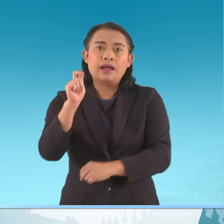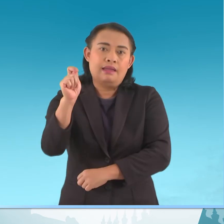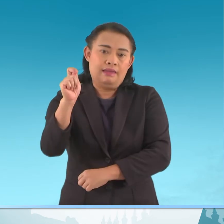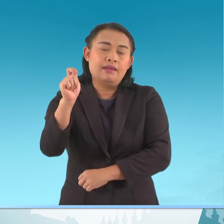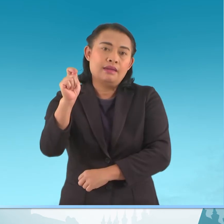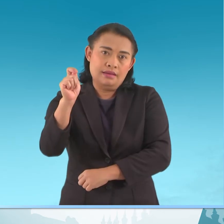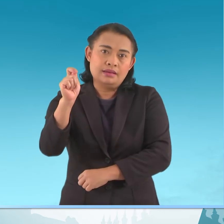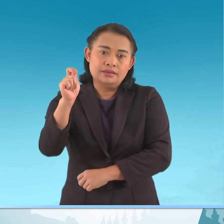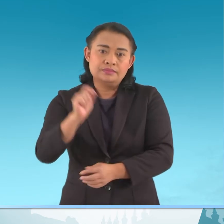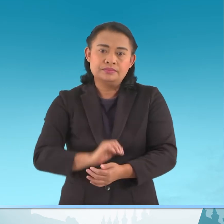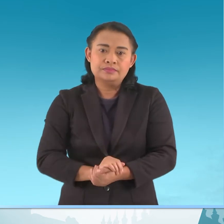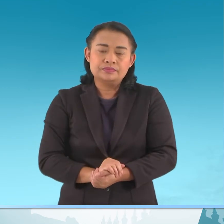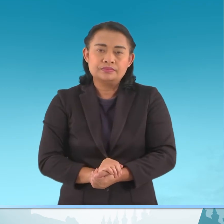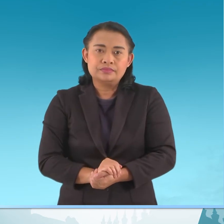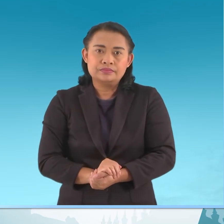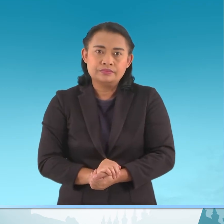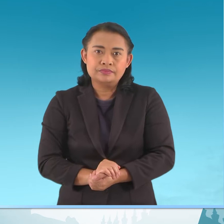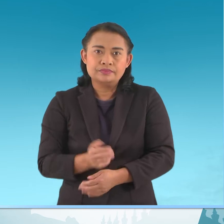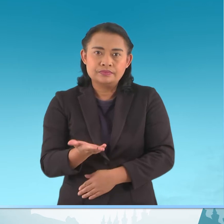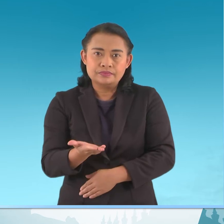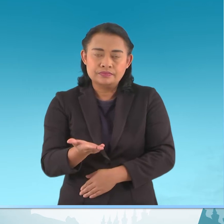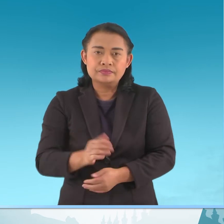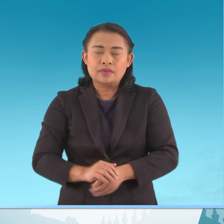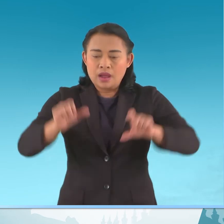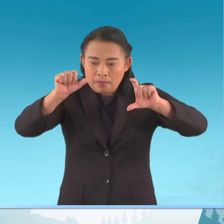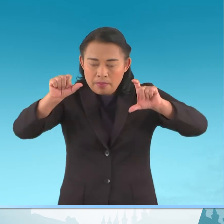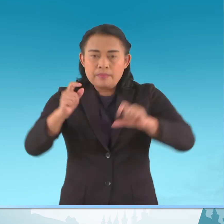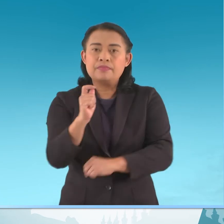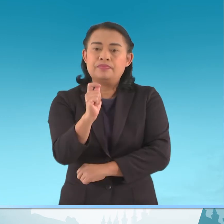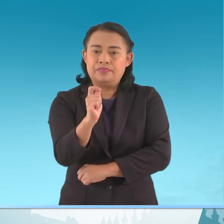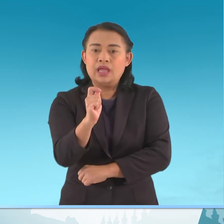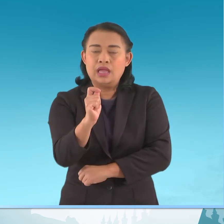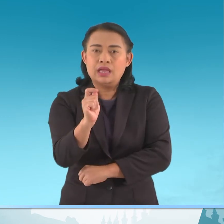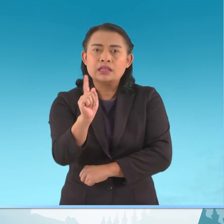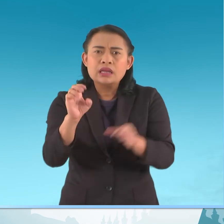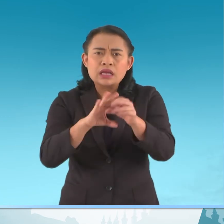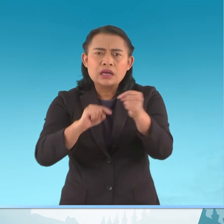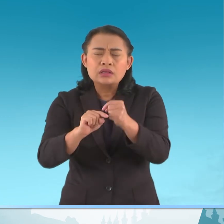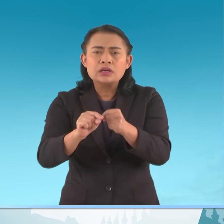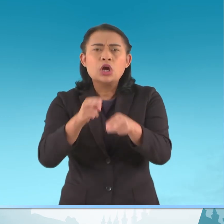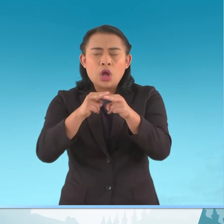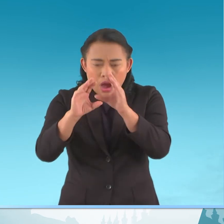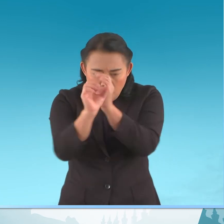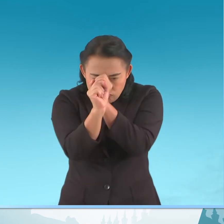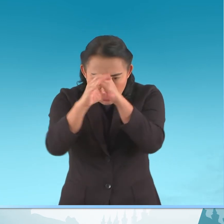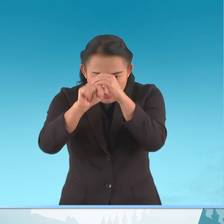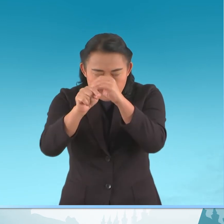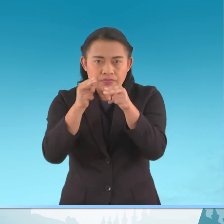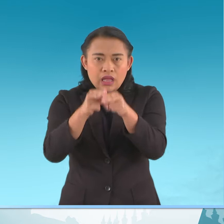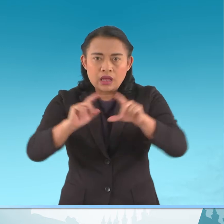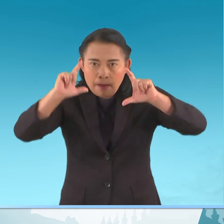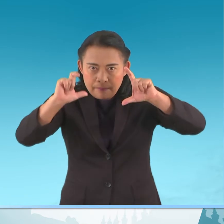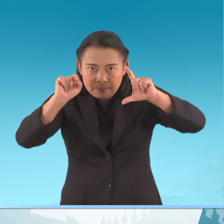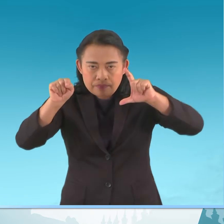ในที่นี่คือโหมดเองนะครับเนี่ยนี้คือหมดเองนะครับผมก็จะหมุนไปที่หมดเองนะครับเสื้อเพื่อจะพูดคุมรูรับแสงด้วยตัวเราเอง